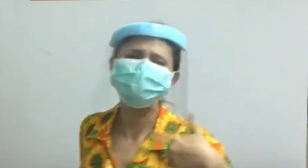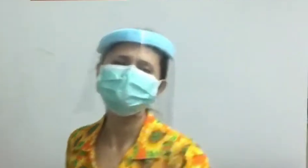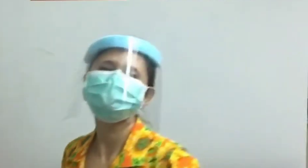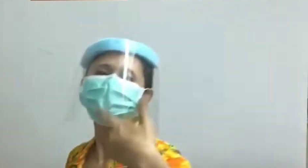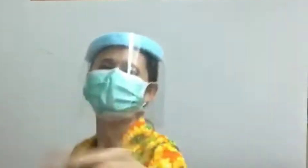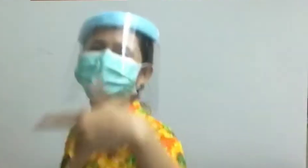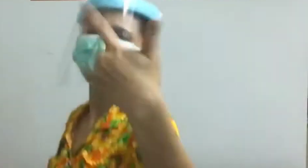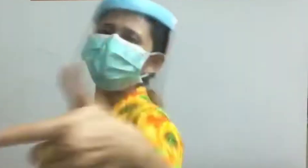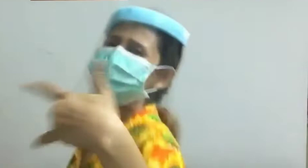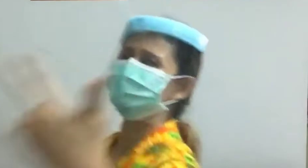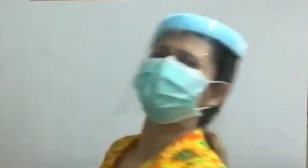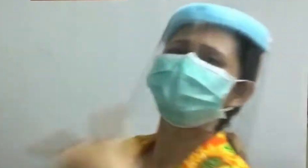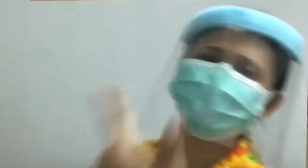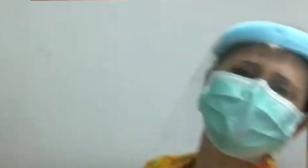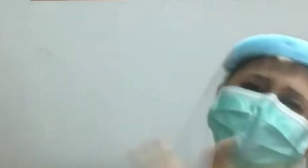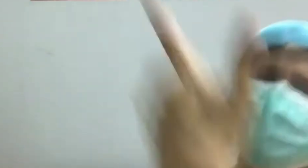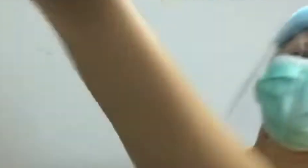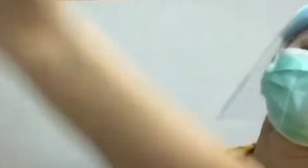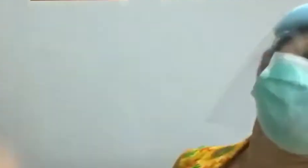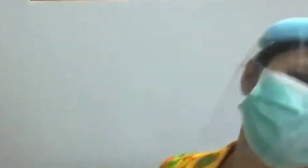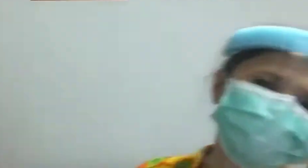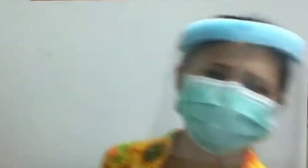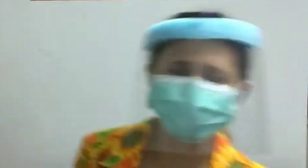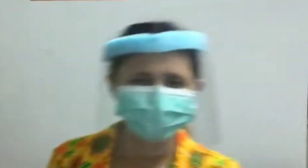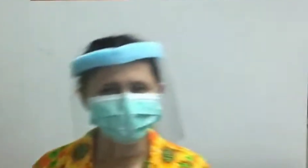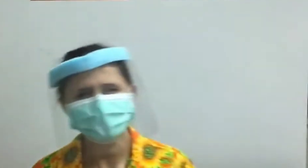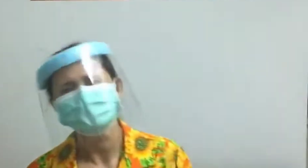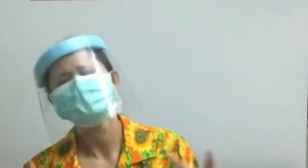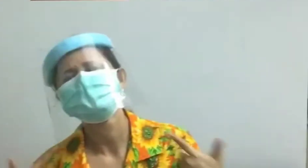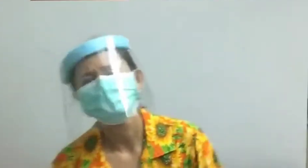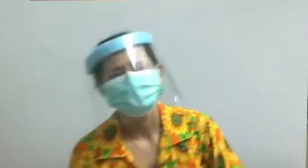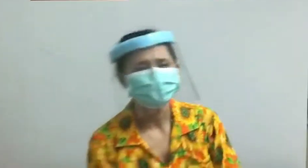โรคโควิดวิดฟังแล้ว